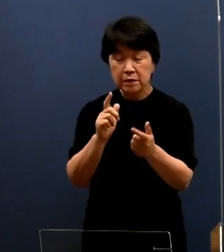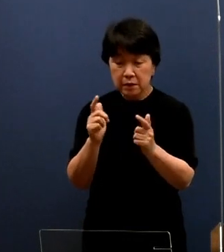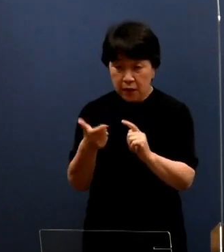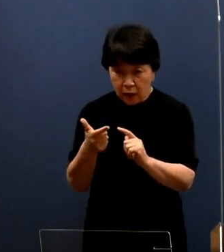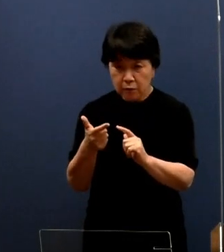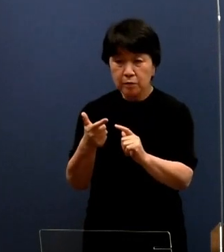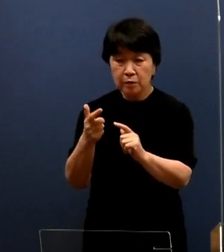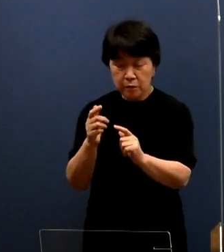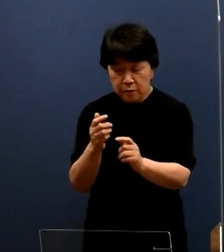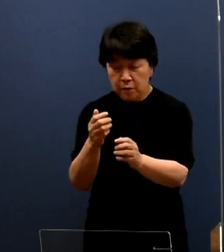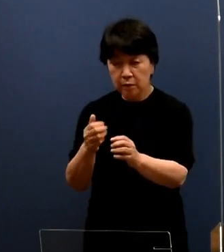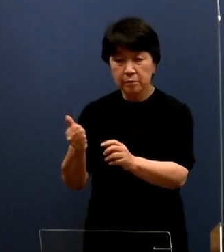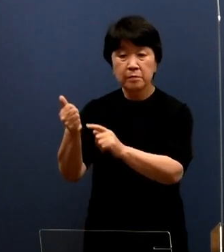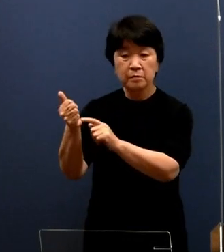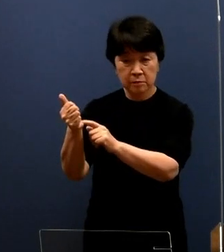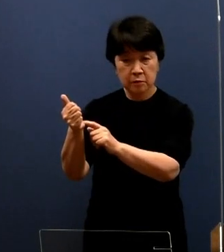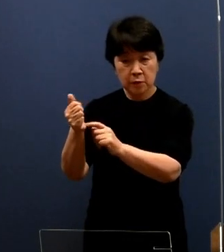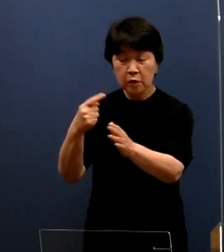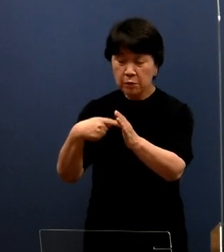では内閣葬に近いんじゃないか。